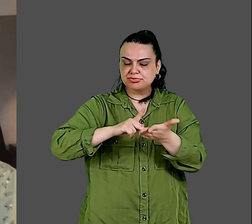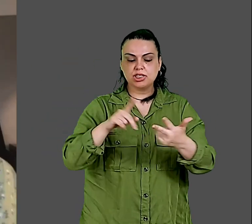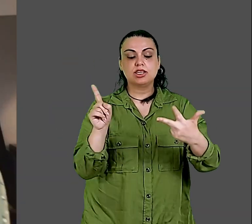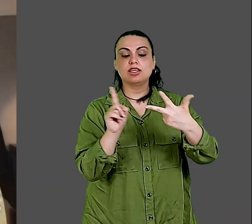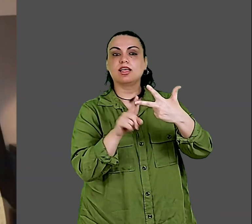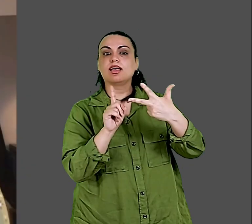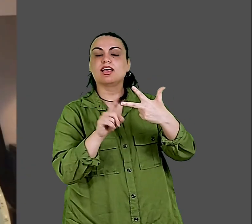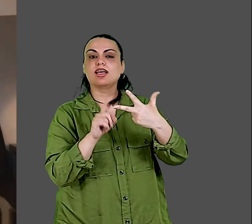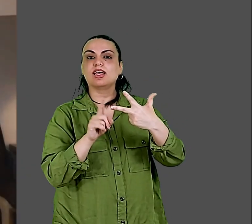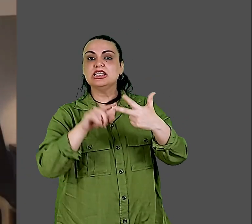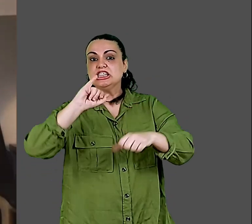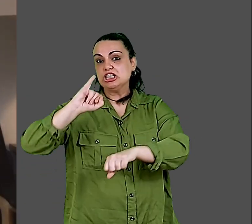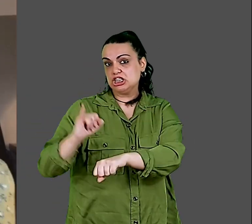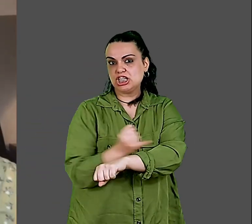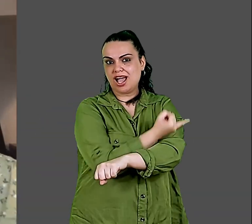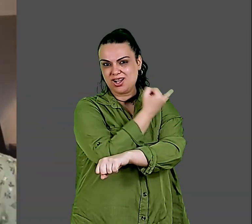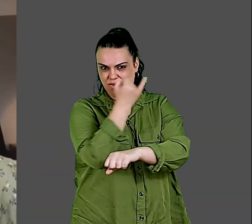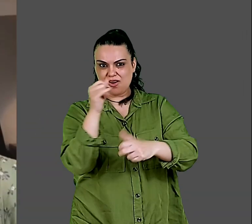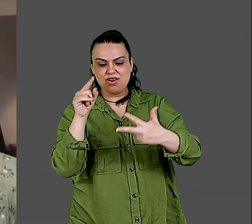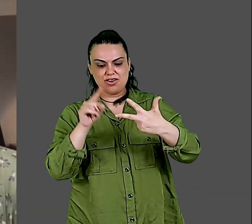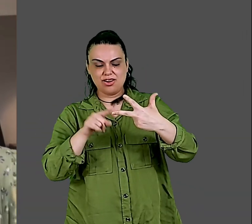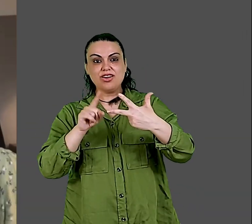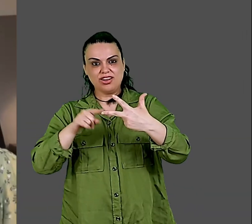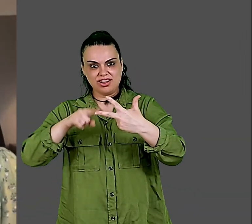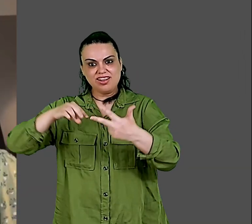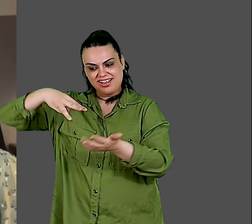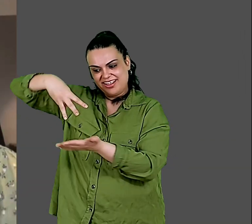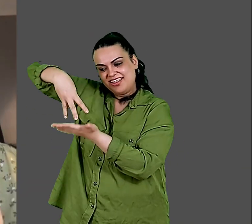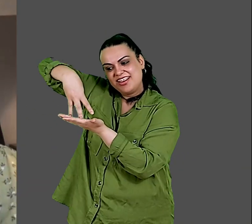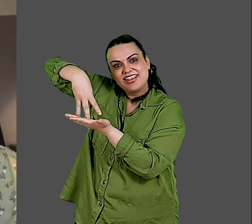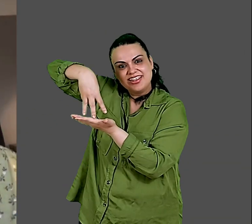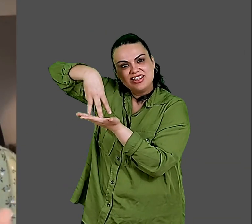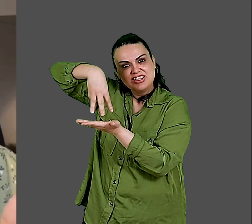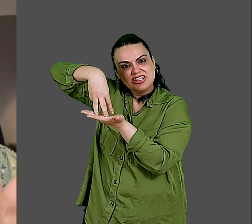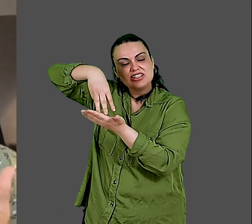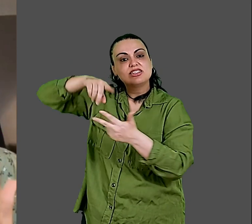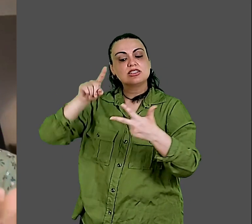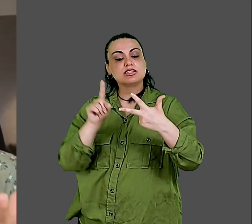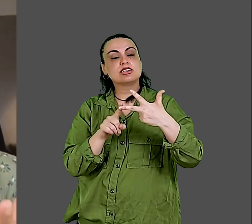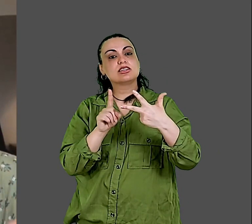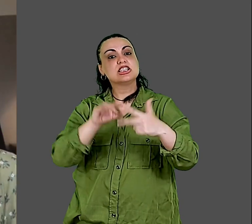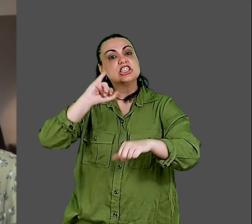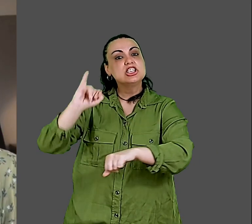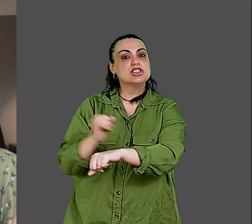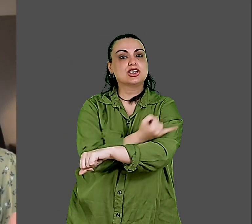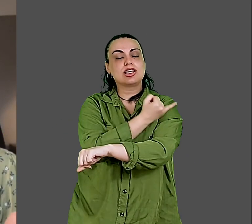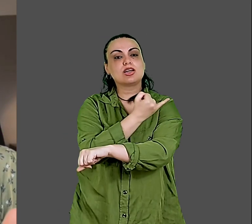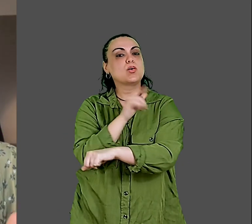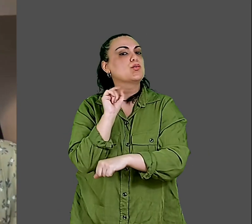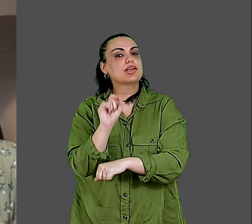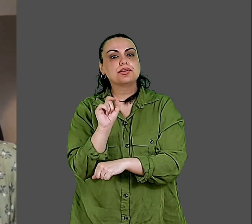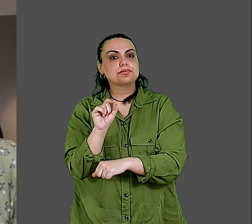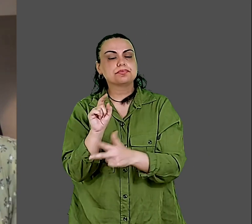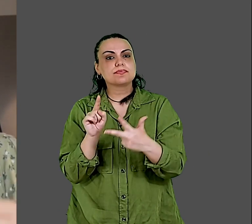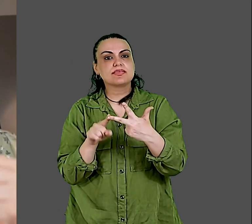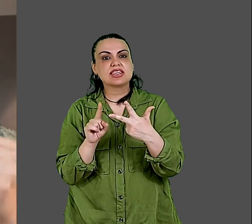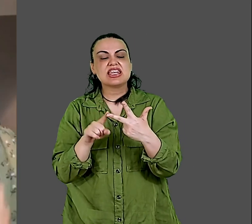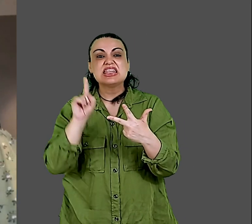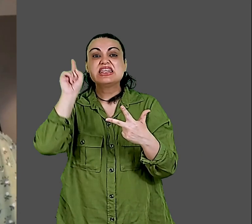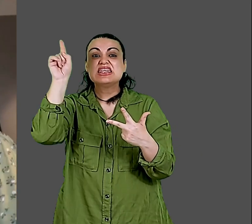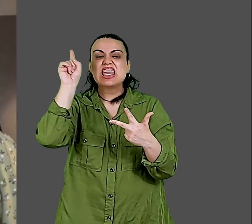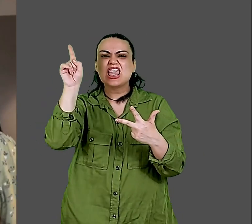tripé, né? Vamos dizer assim, última perna do pé, do tripé. Deus de Jacó, o Deus que